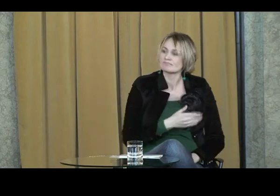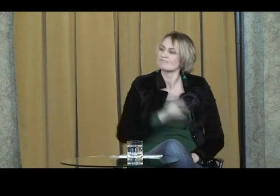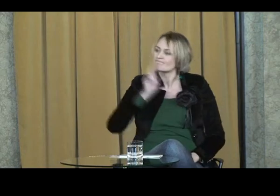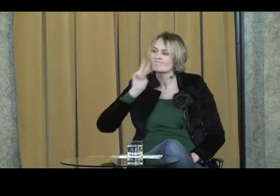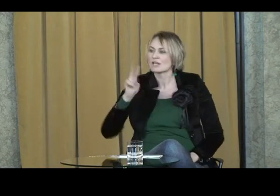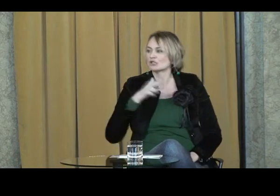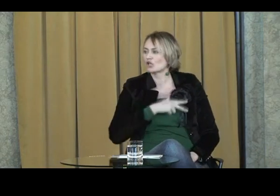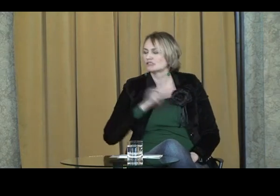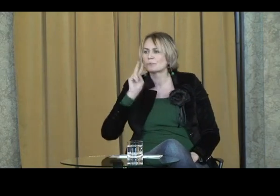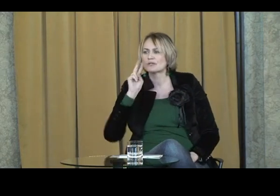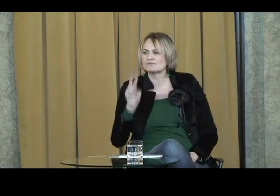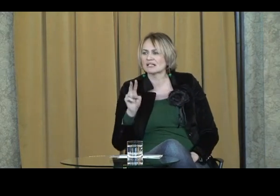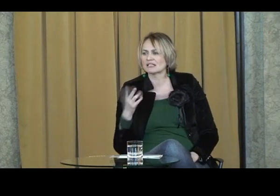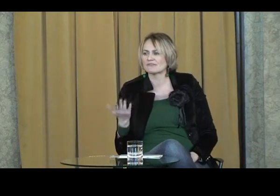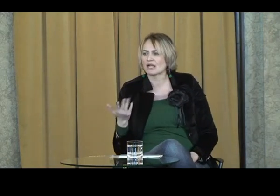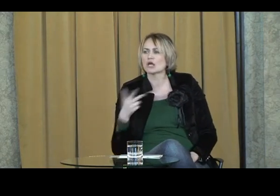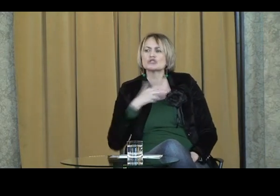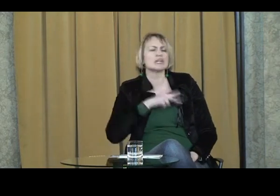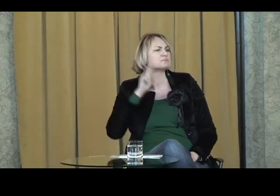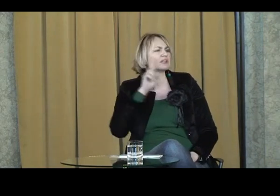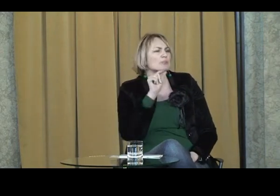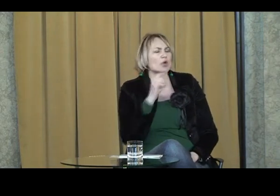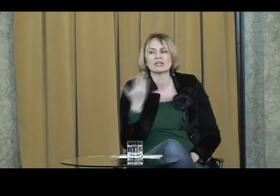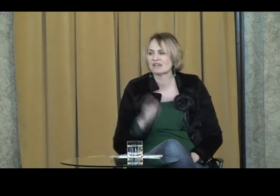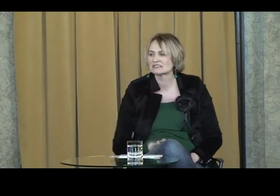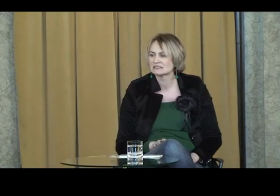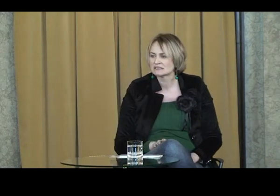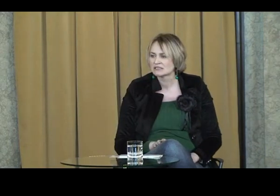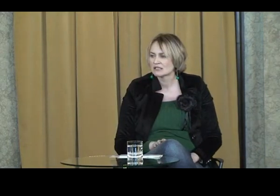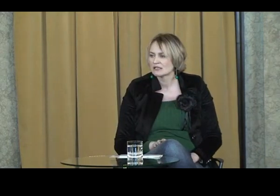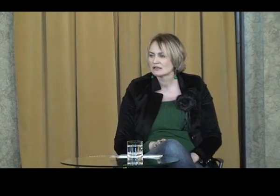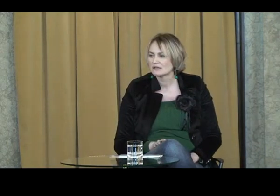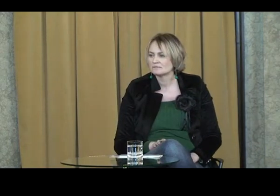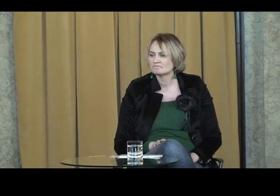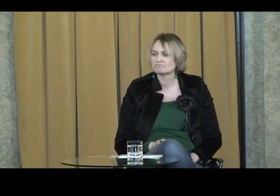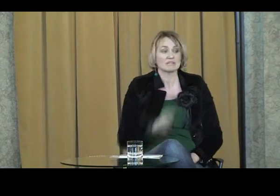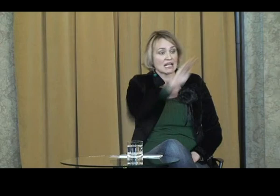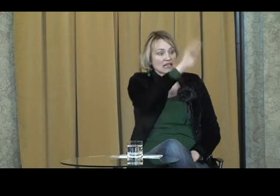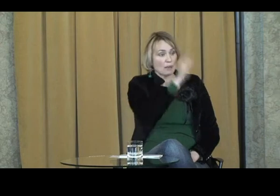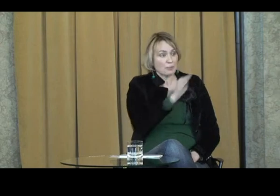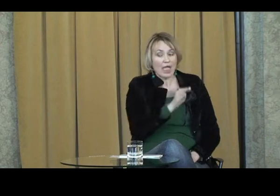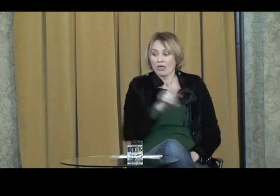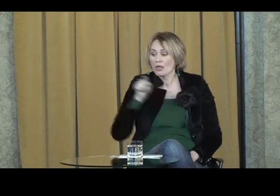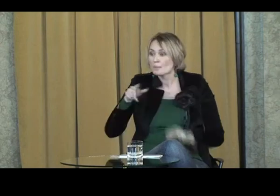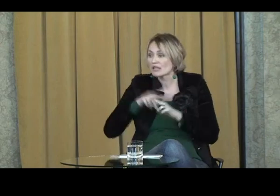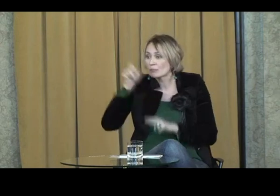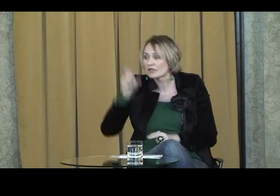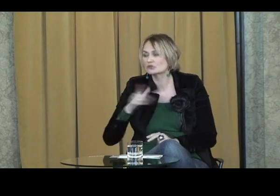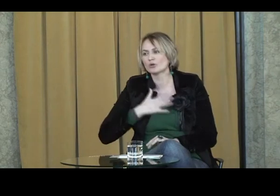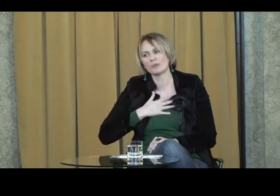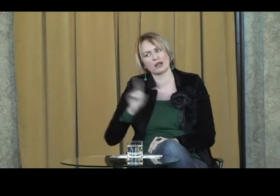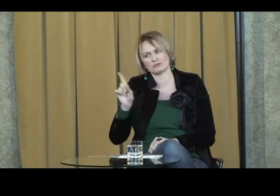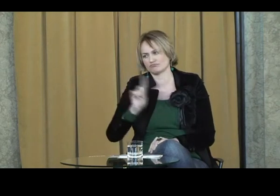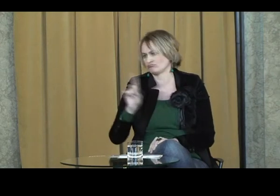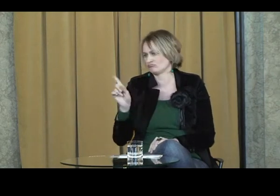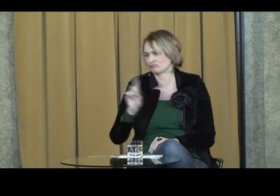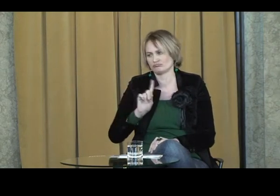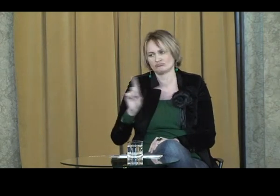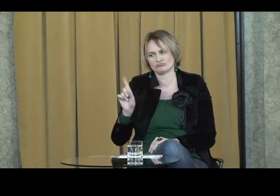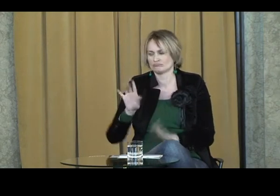Dieses müssen wir aus unseren Köpfen nehmen. Unsere Sozialperspektive kommen, die schaut so aus. Treppe, behinderter Mensch, tut mir leid, nein,